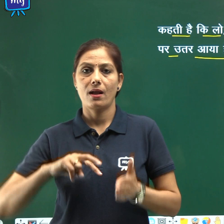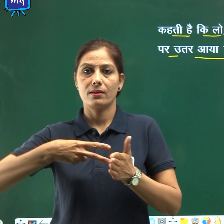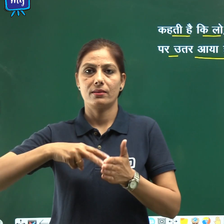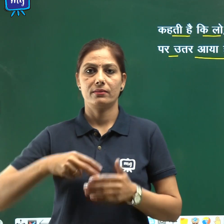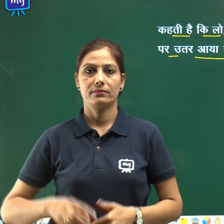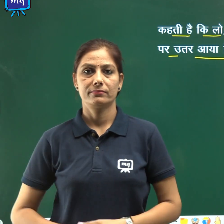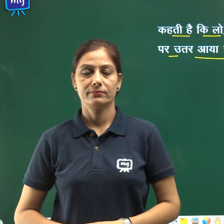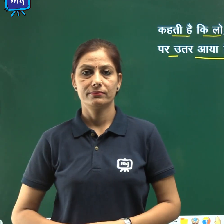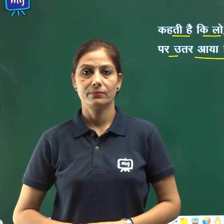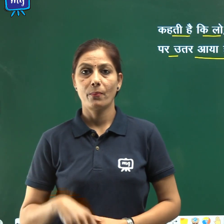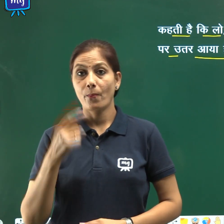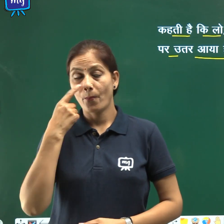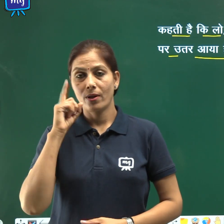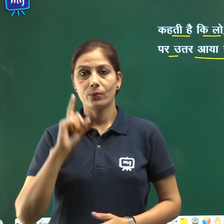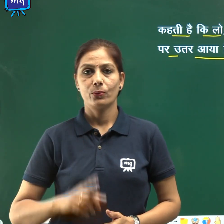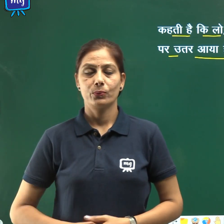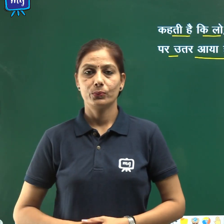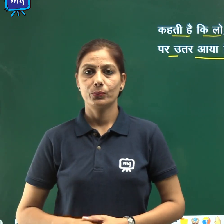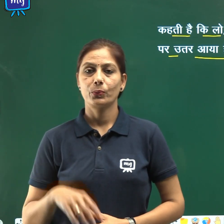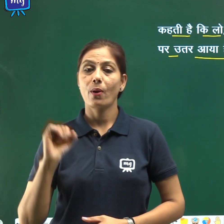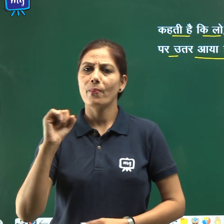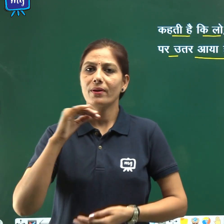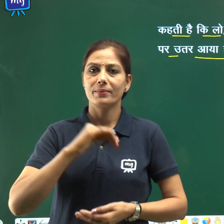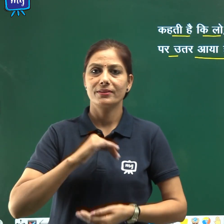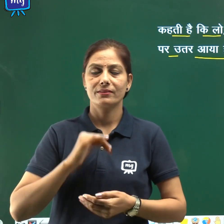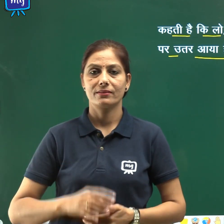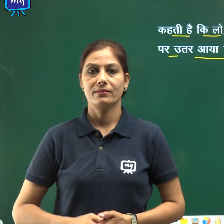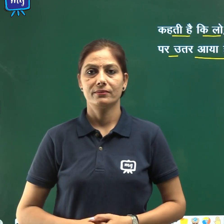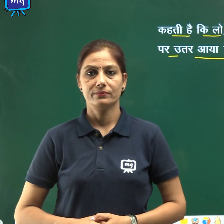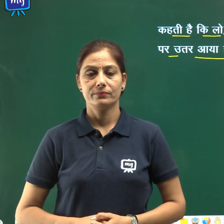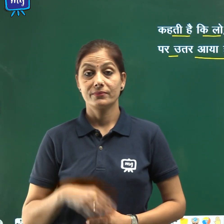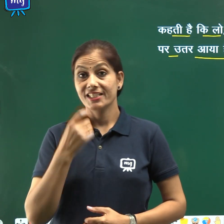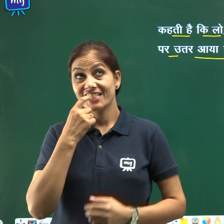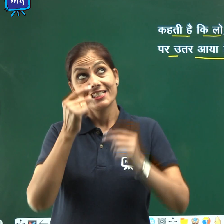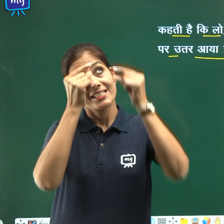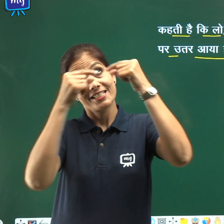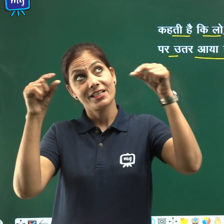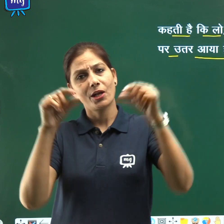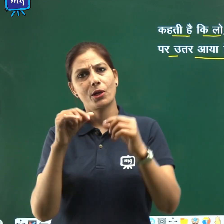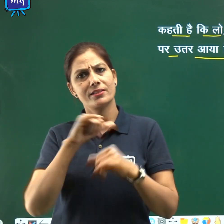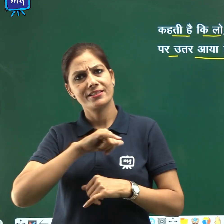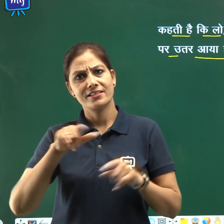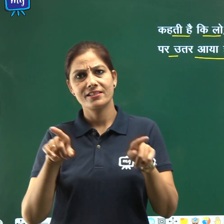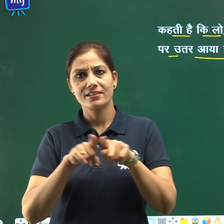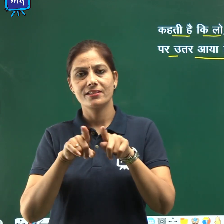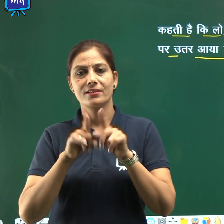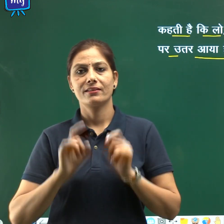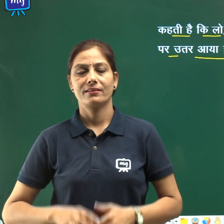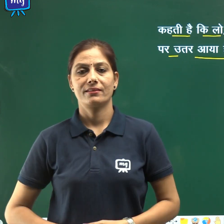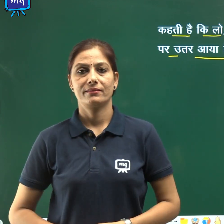अर्थात माँ को अपना बच्चा चांद का टुकड़ा लगता है।